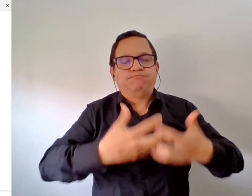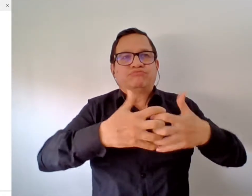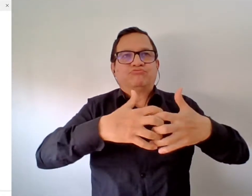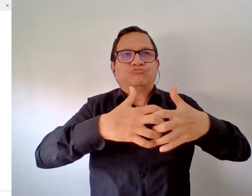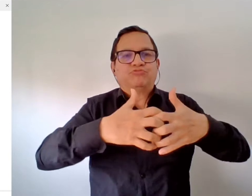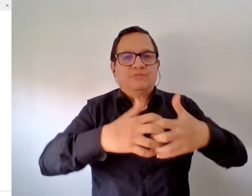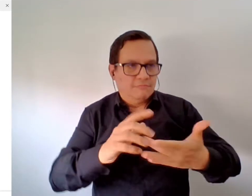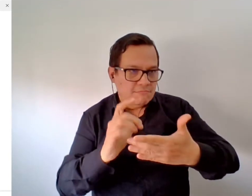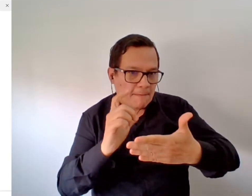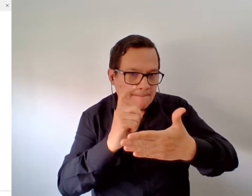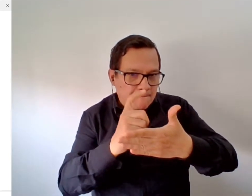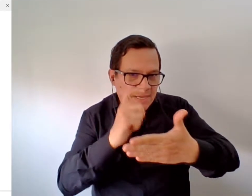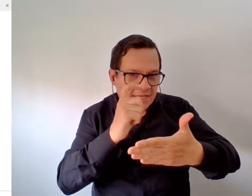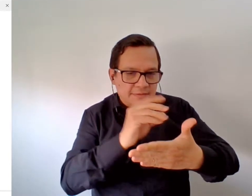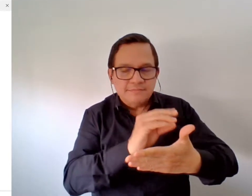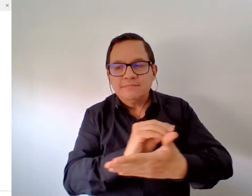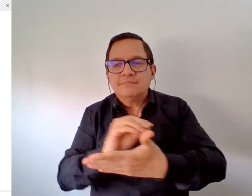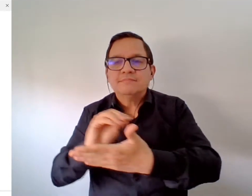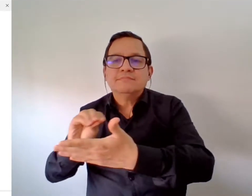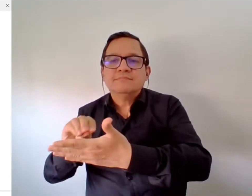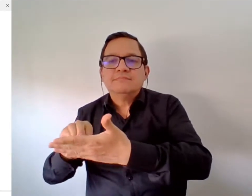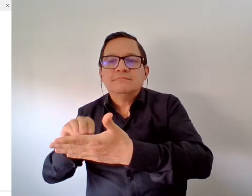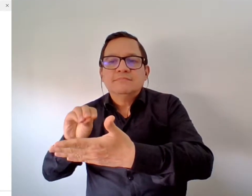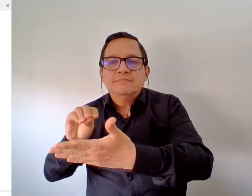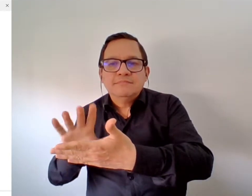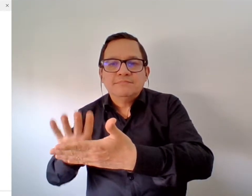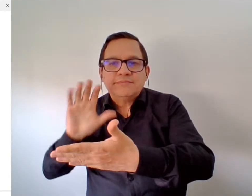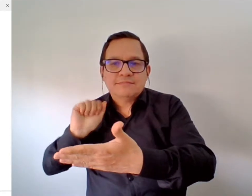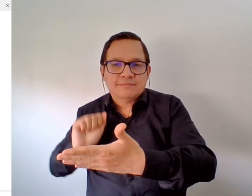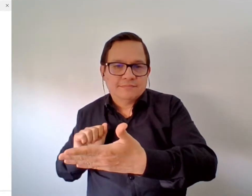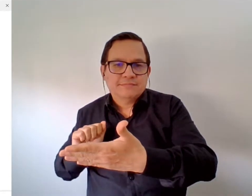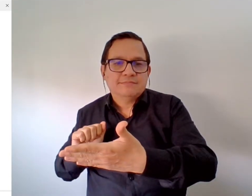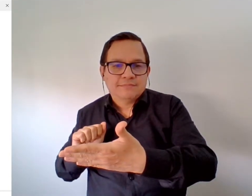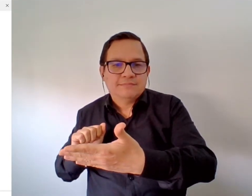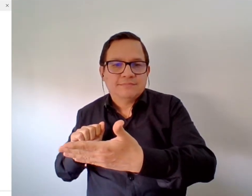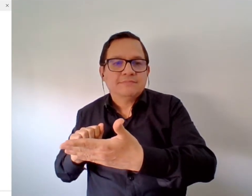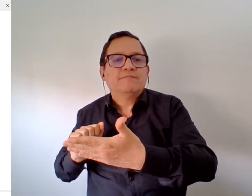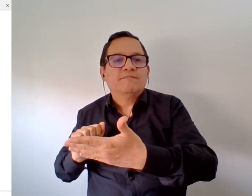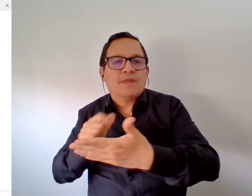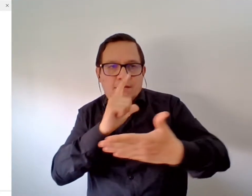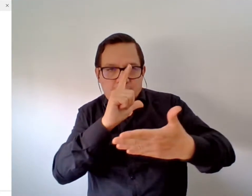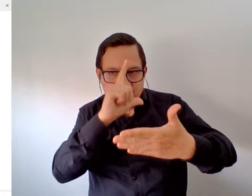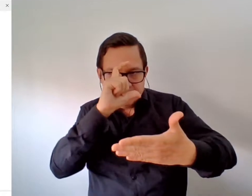Adicionar una imagen del proceso de instalación en vez de este texto.